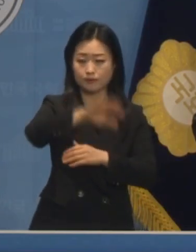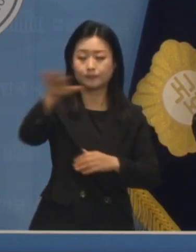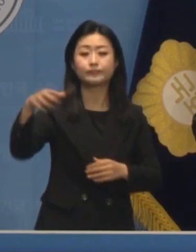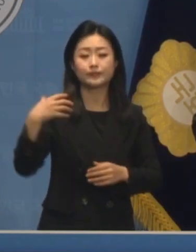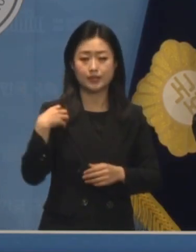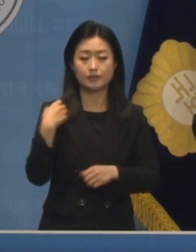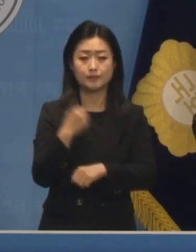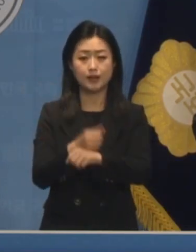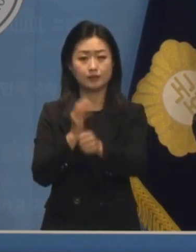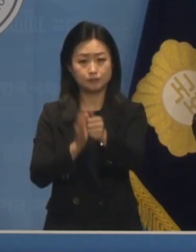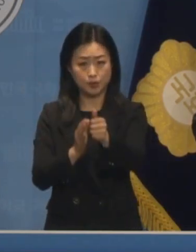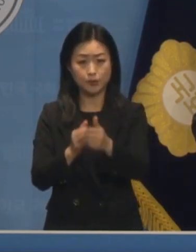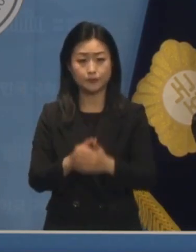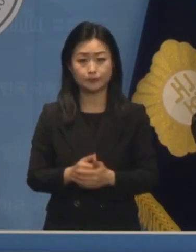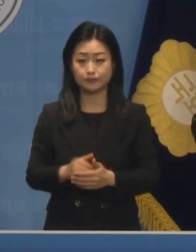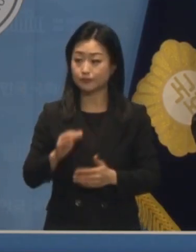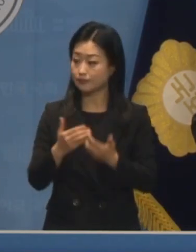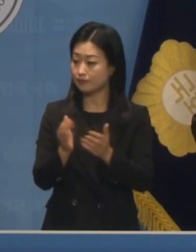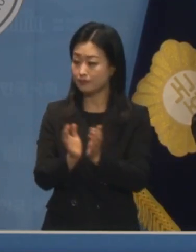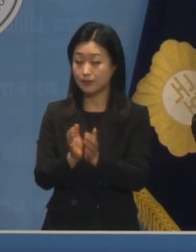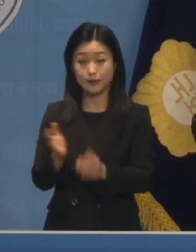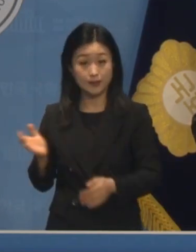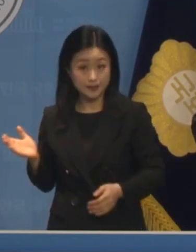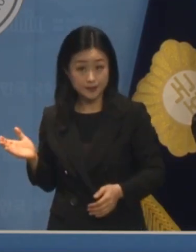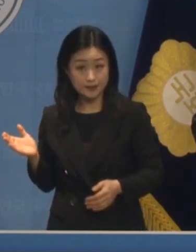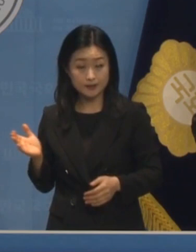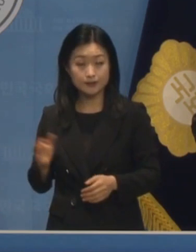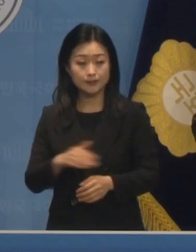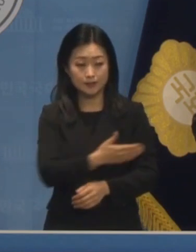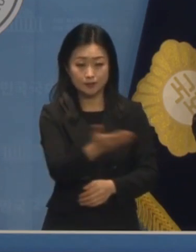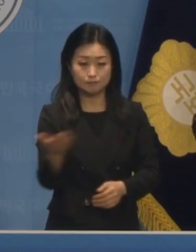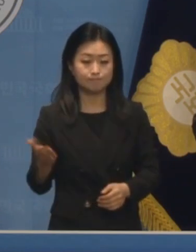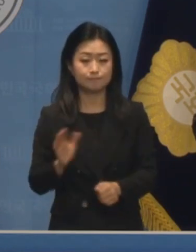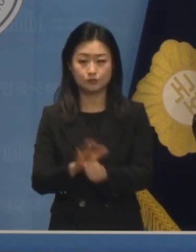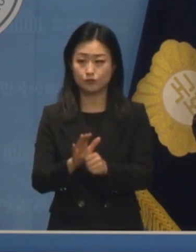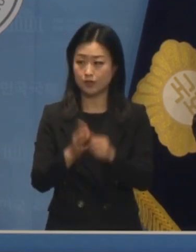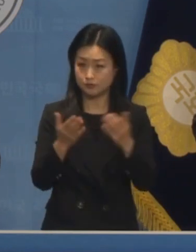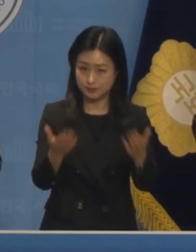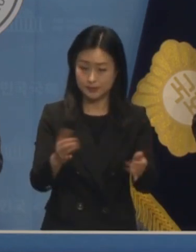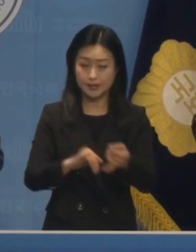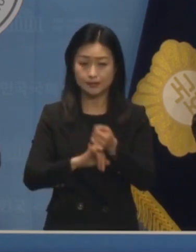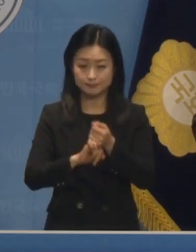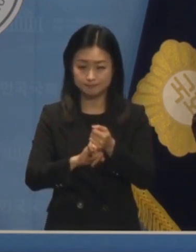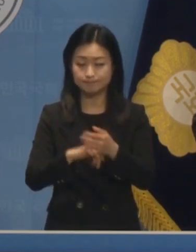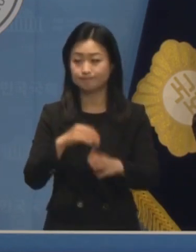진보당에 끝까지 함께하도록 하겠습니다 예